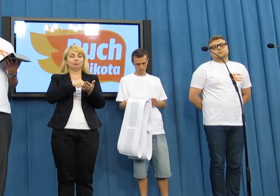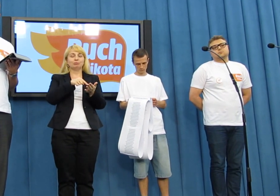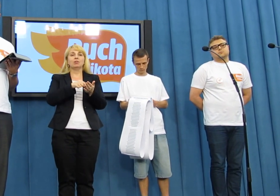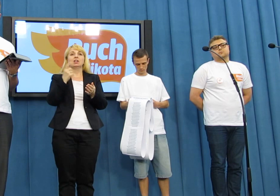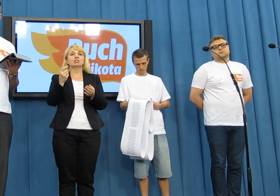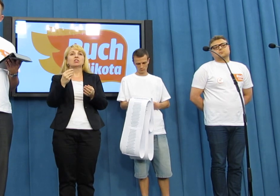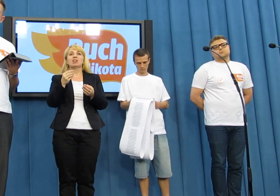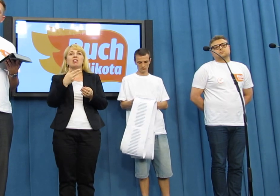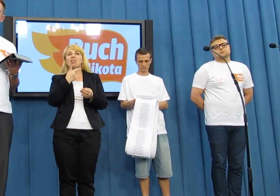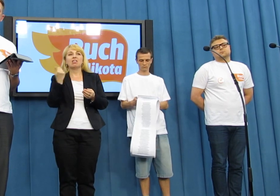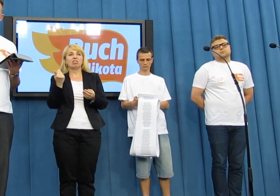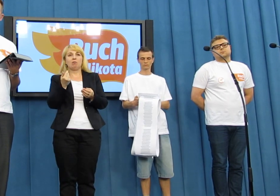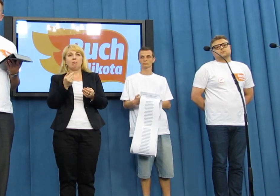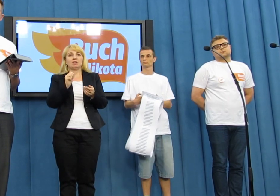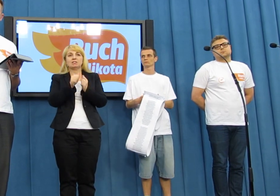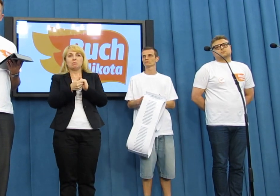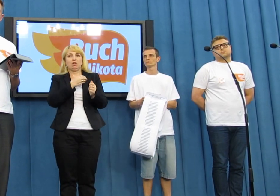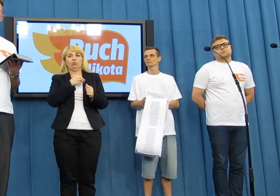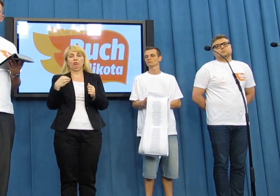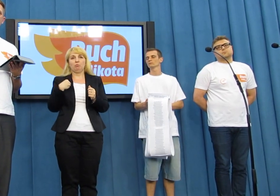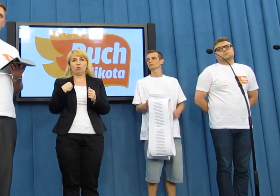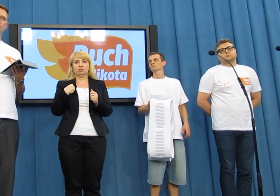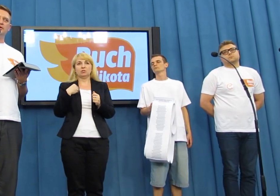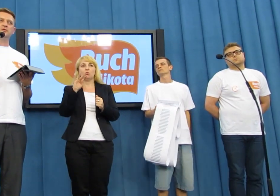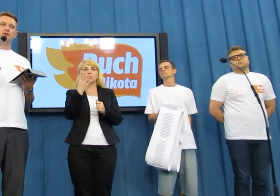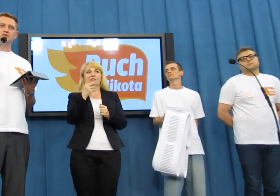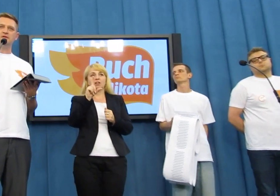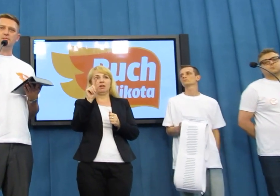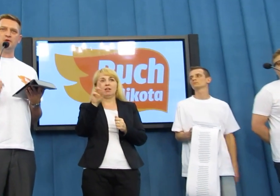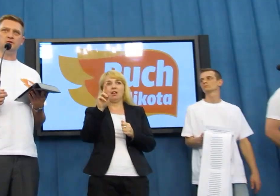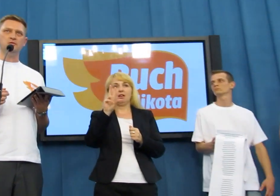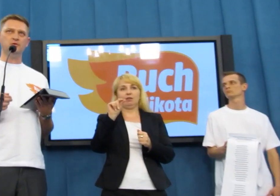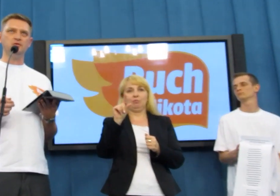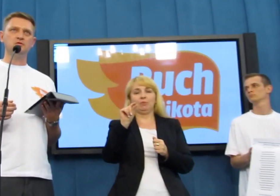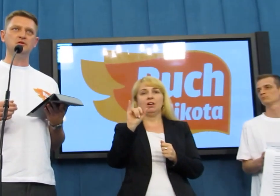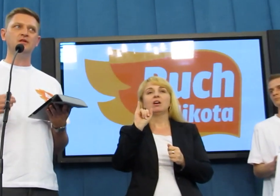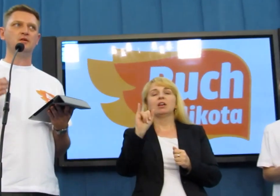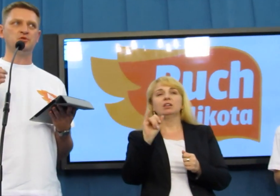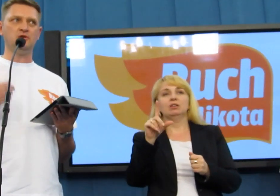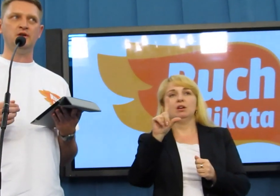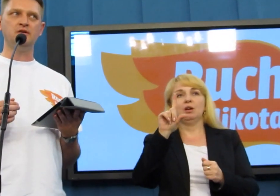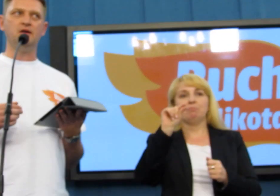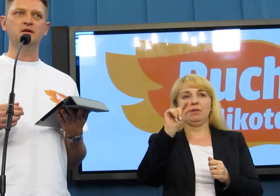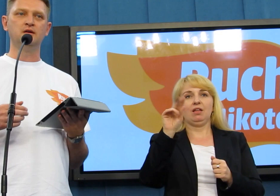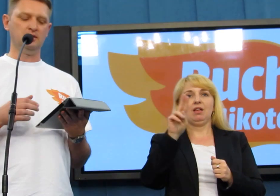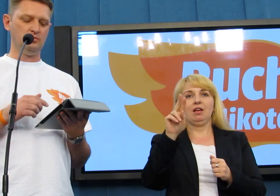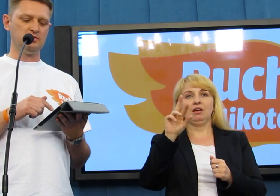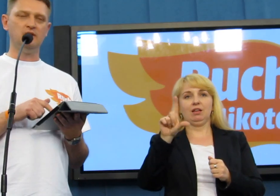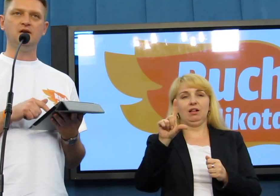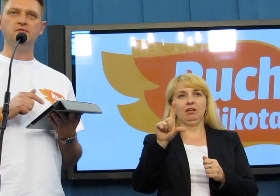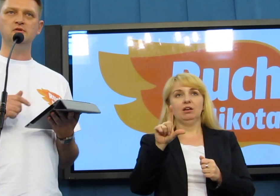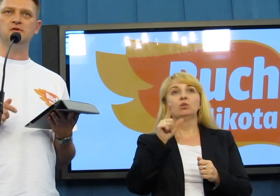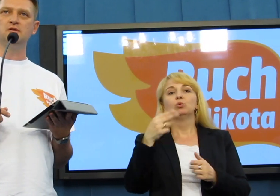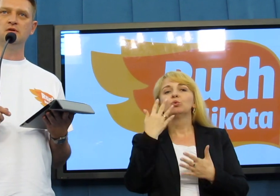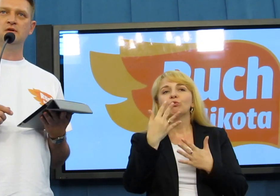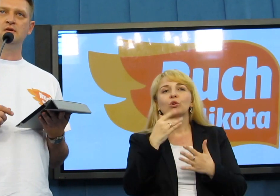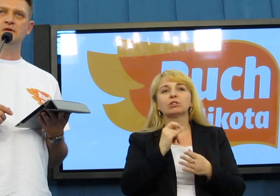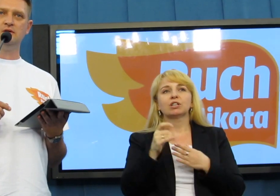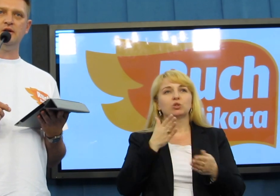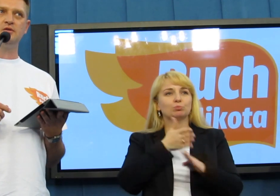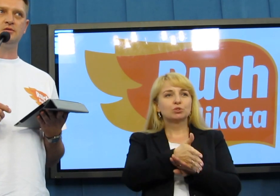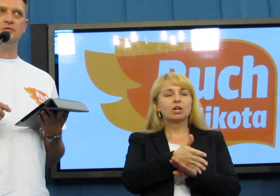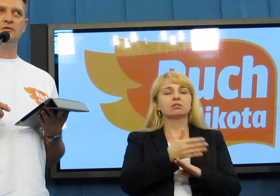czasów IV RP, a być może i od czasów PRL-u. Symbolem tego, że za poglądy polityczne, za przekonania, można trafić